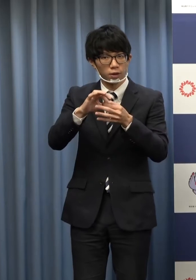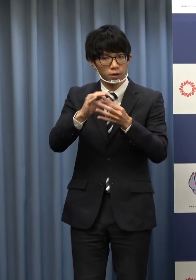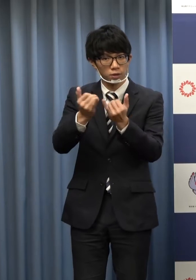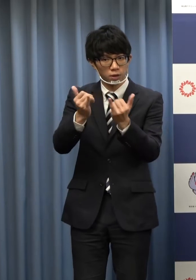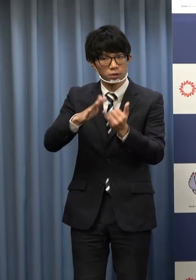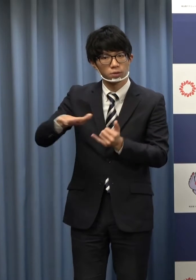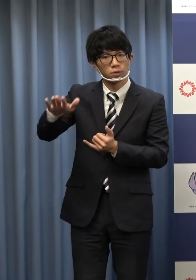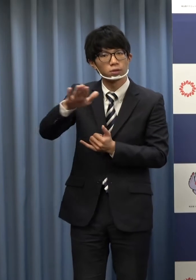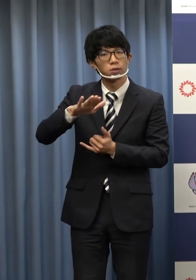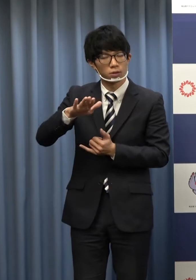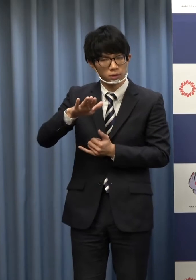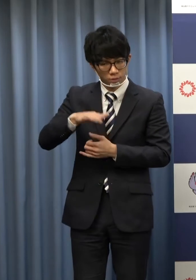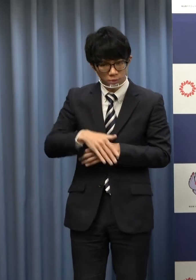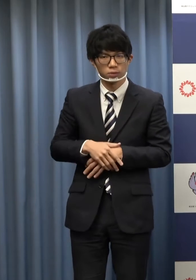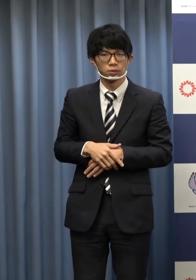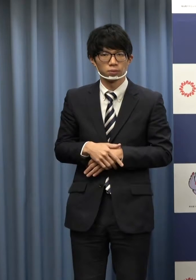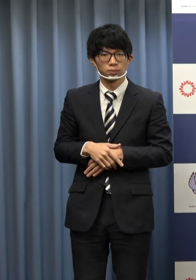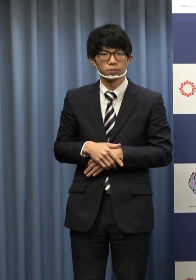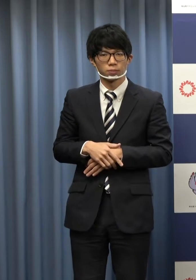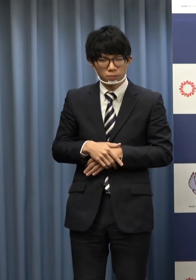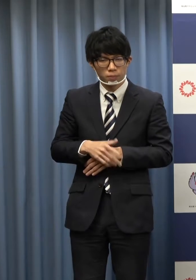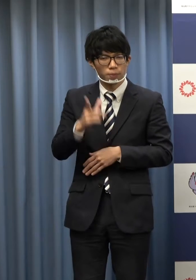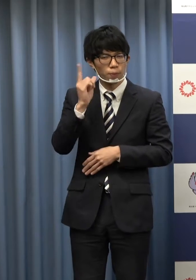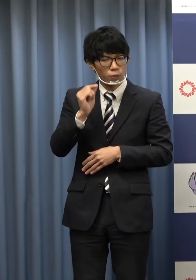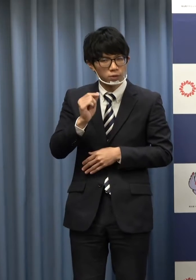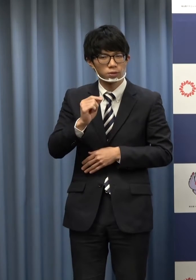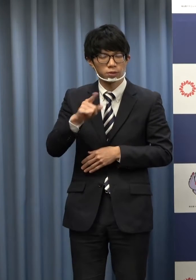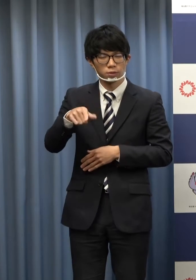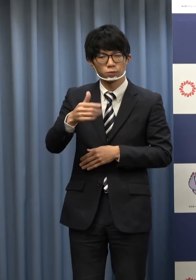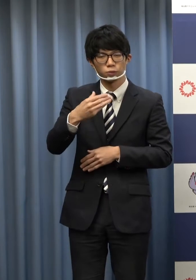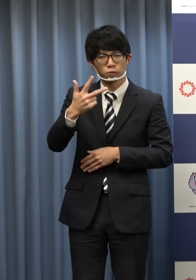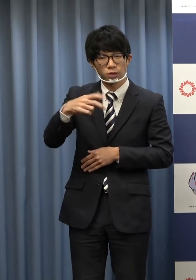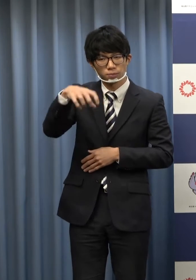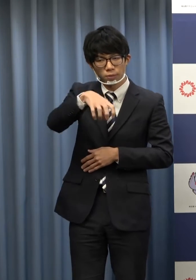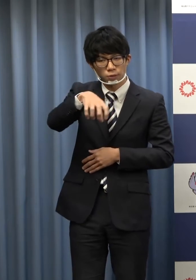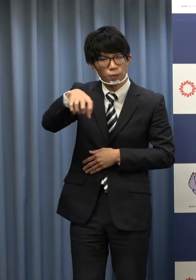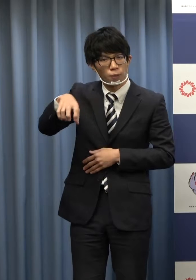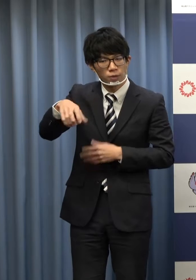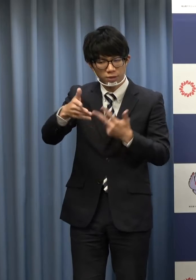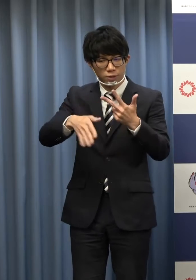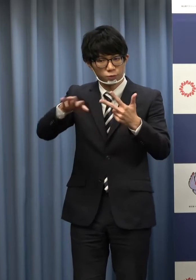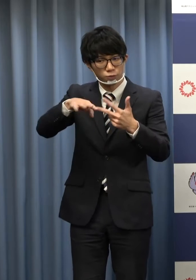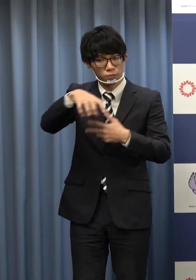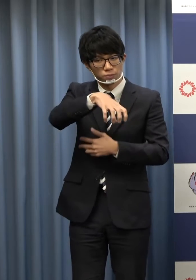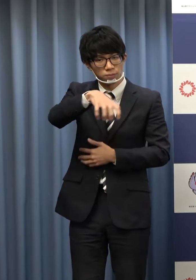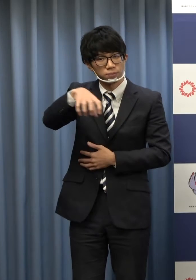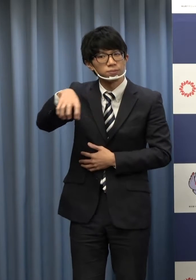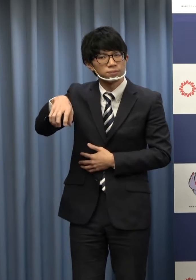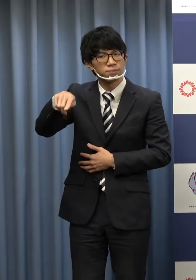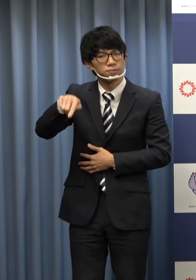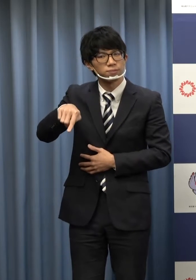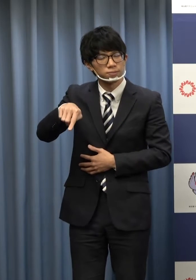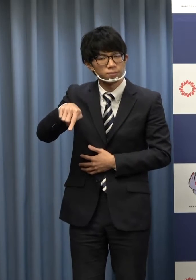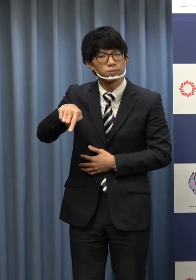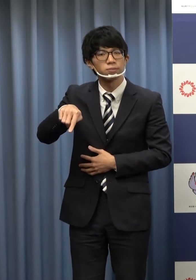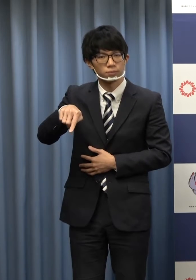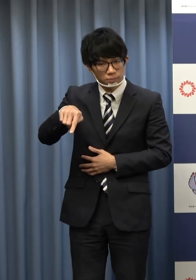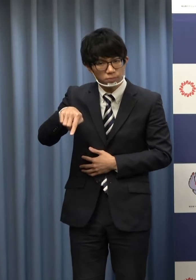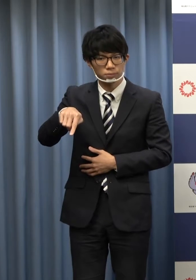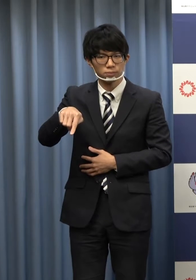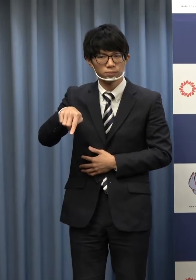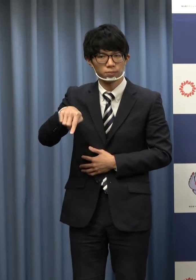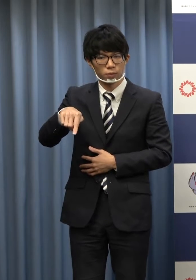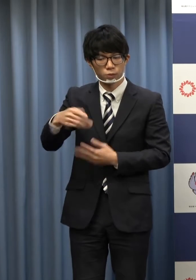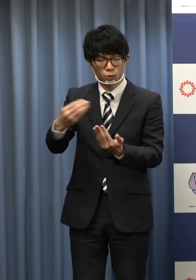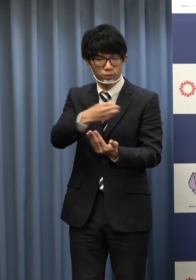が感染クラスターが発生したような施設に行ってオンラインでこれを